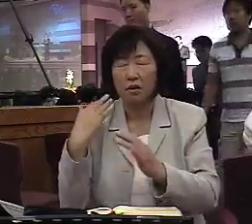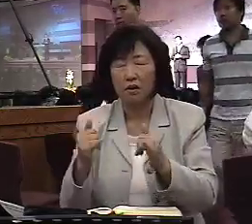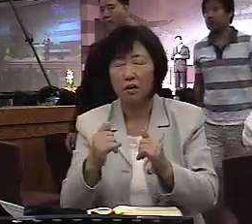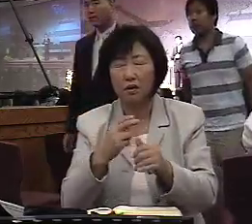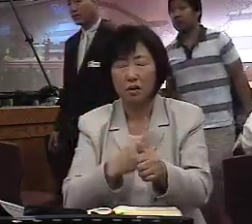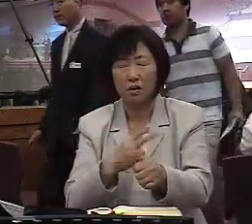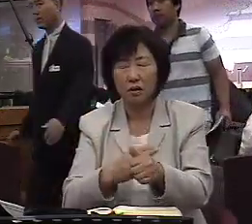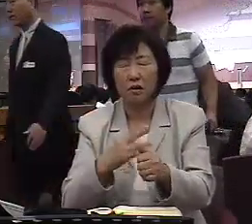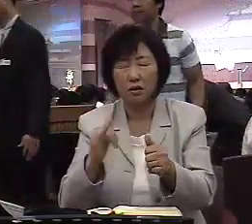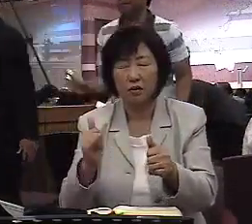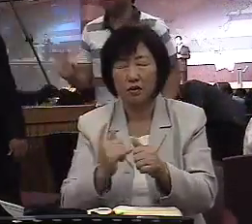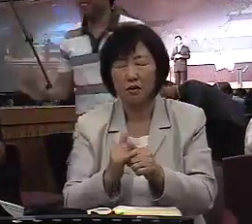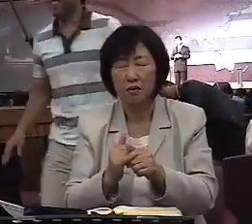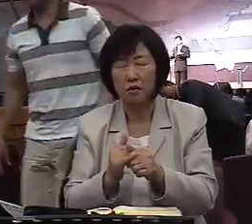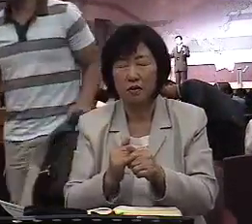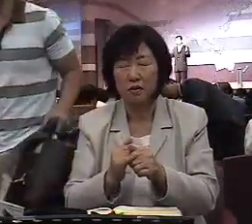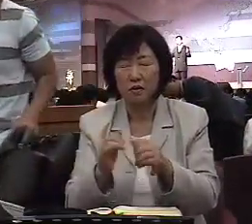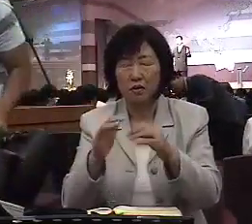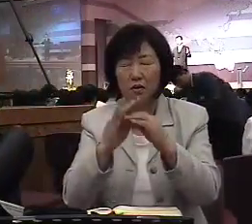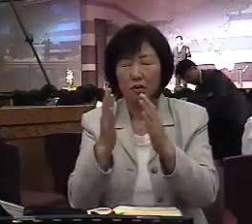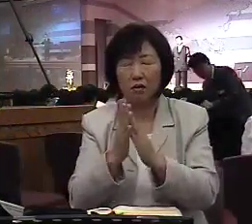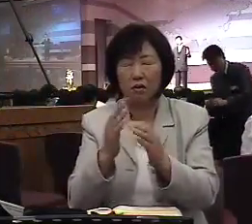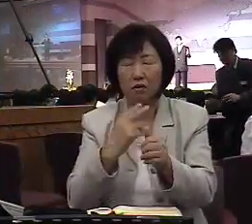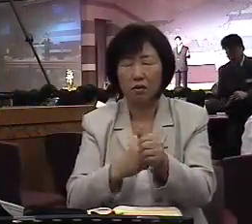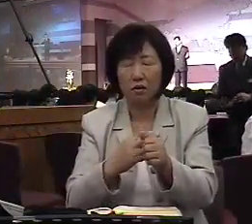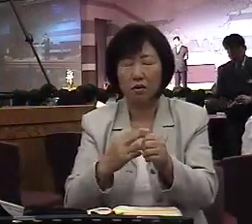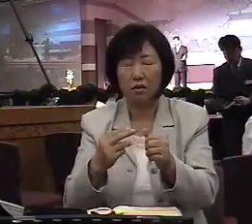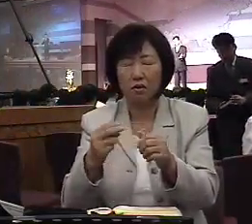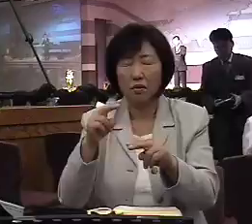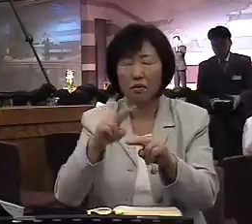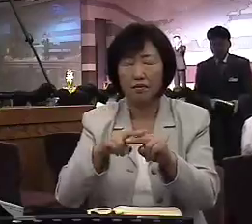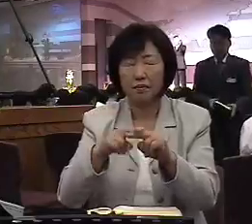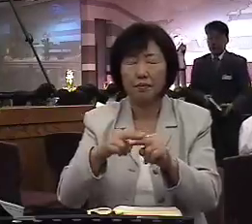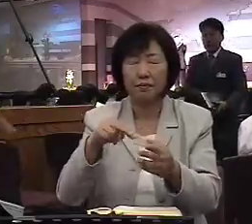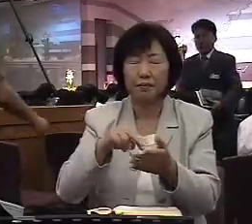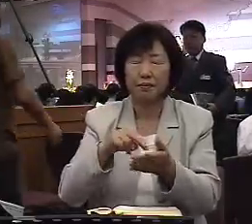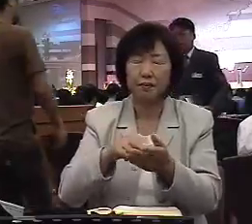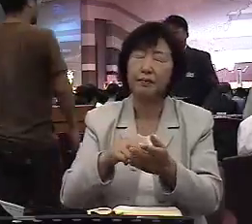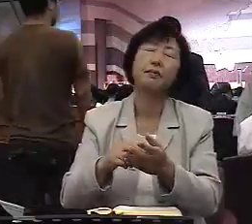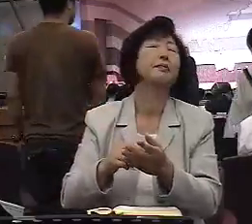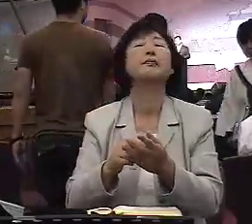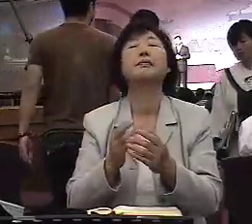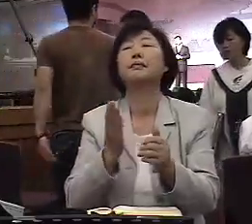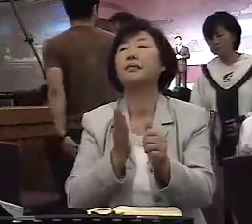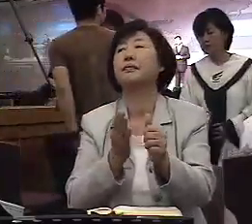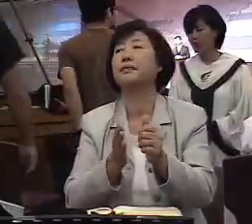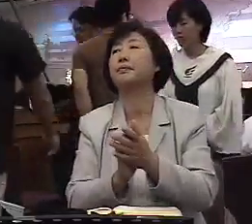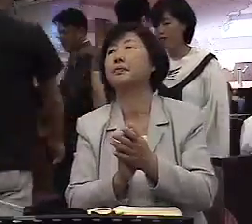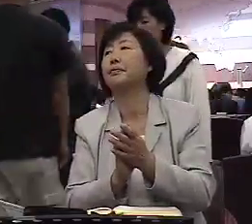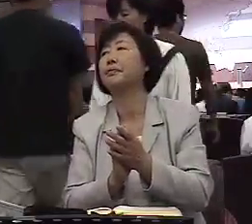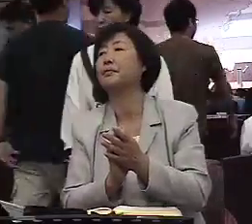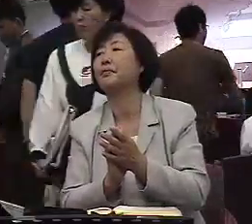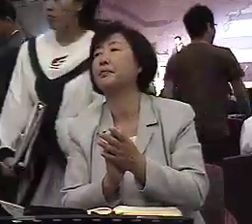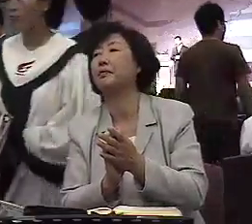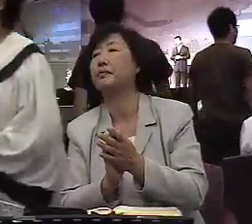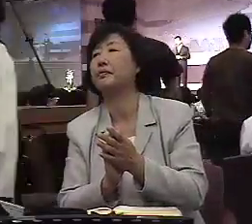교사들, 우리 교육자들 그 자리에서 좀 일어나 주시길 바랍니다. 일어나 주세요.